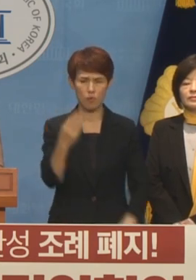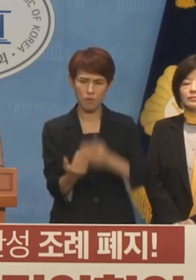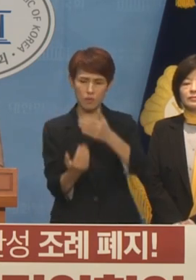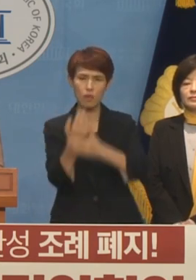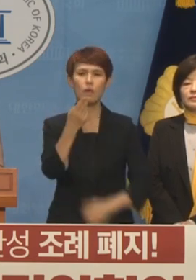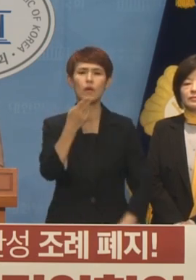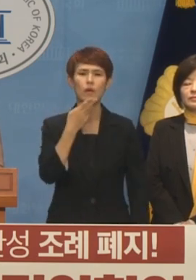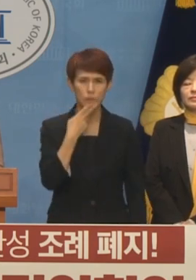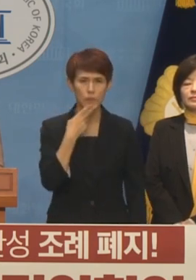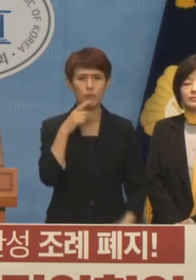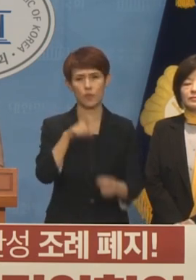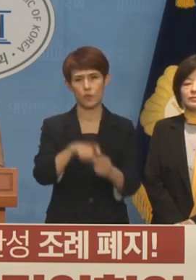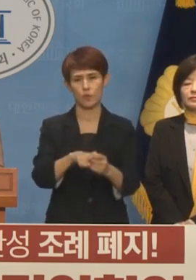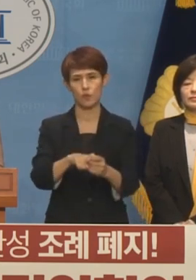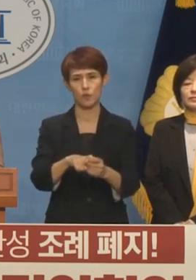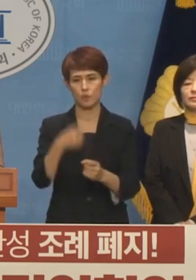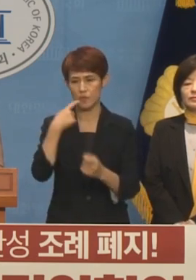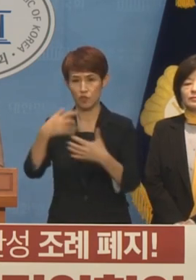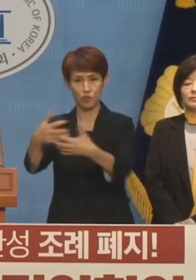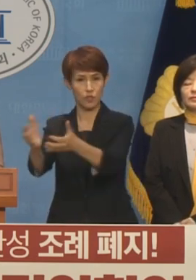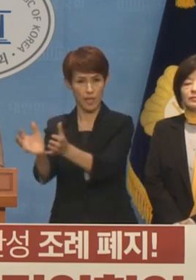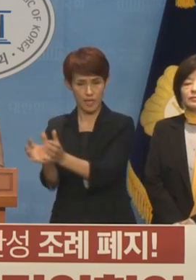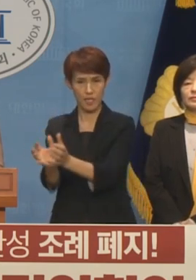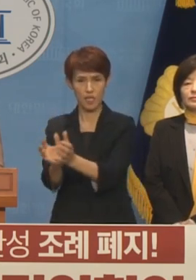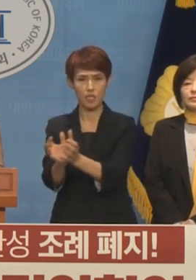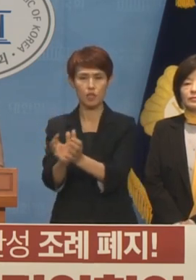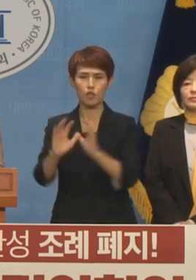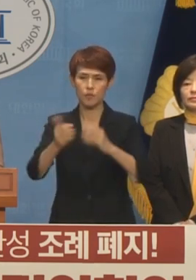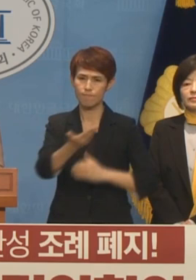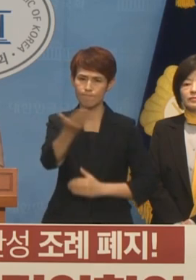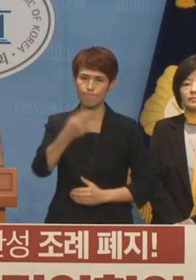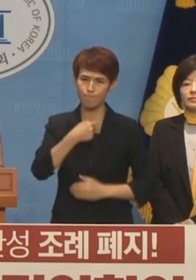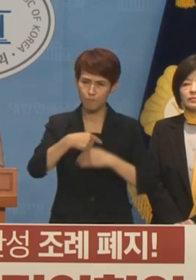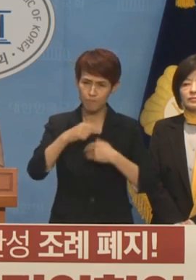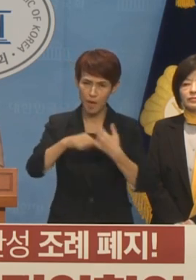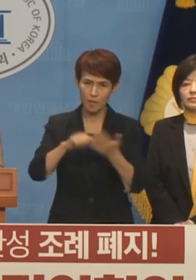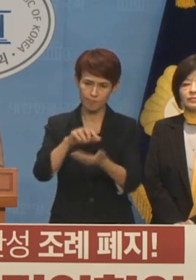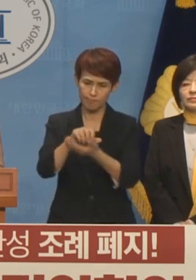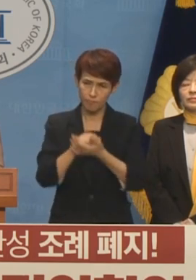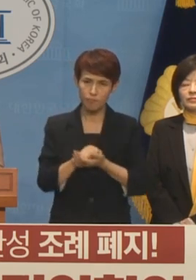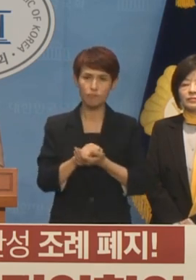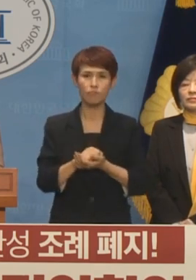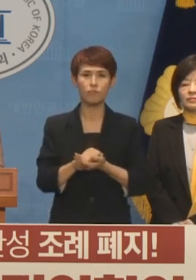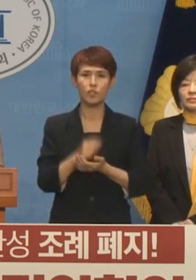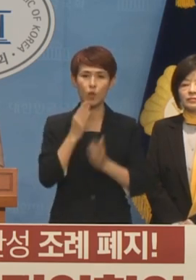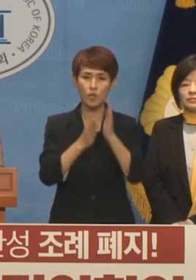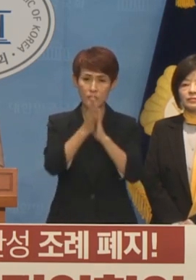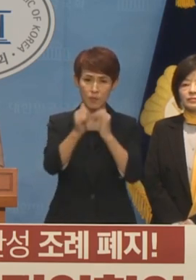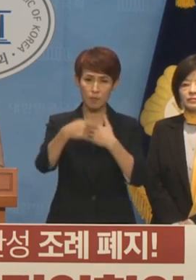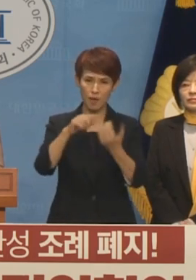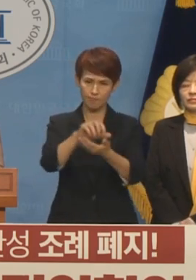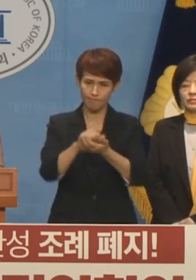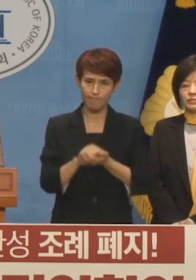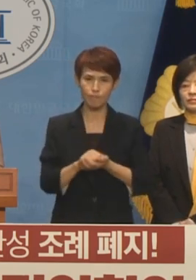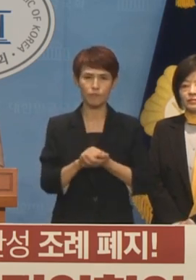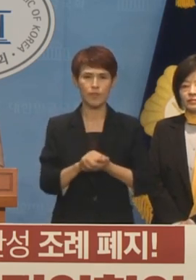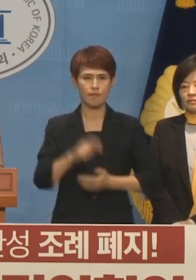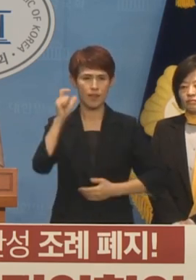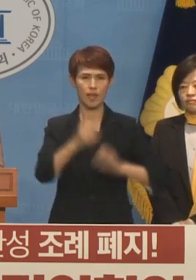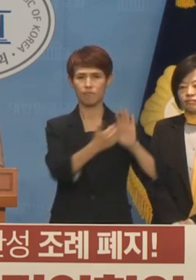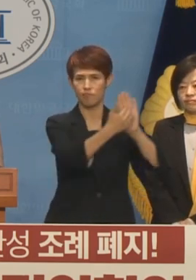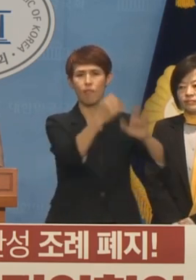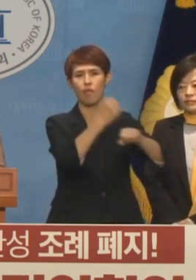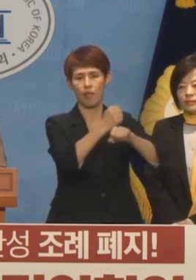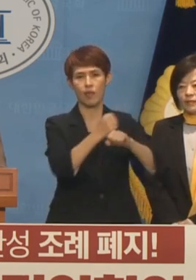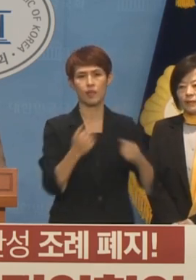않도록 저희 민주당이 이 국민의 민심을 받들어서, 또 서울 시민의 민심을 받들어서 이 문제를 강력 저지해 나가겠다라고 하는 그런